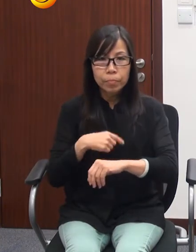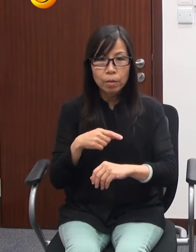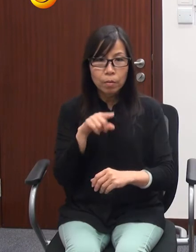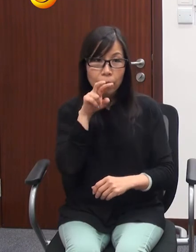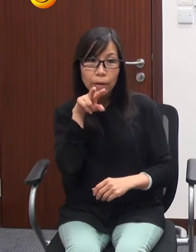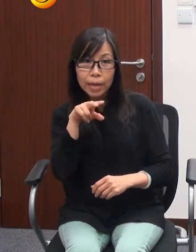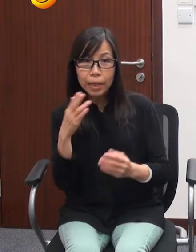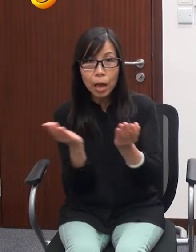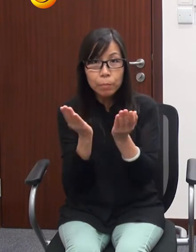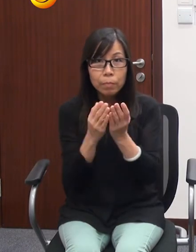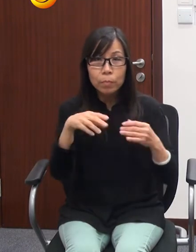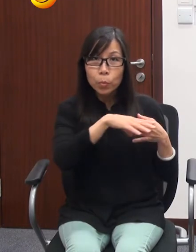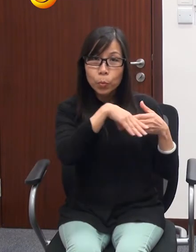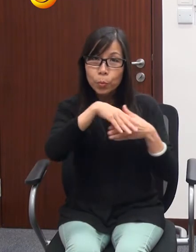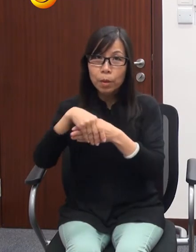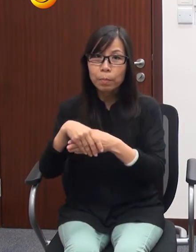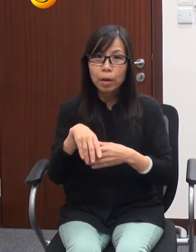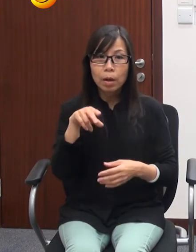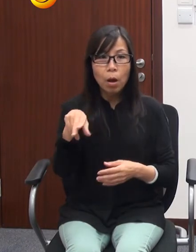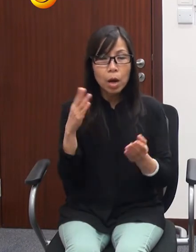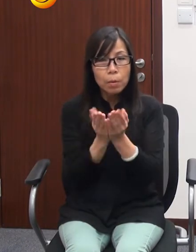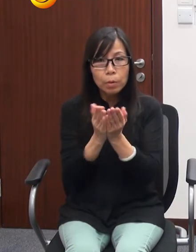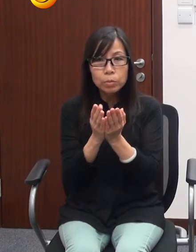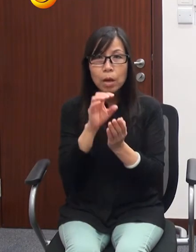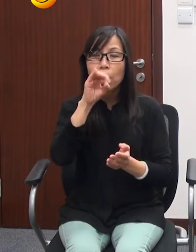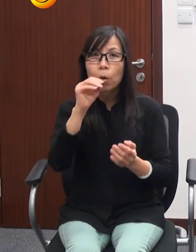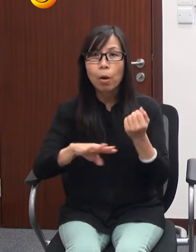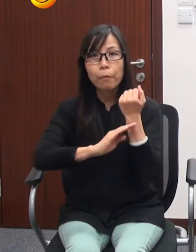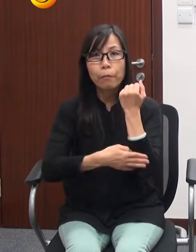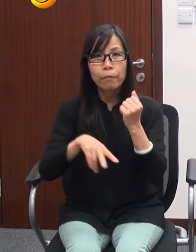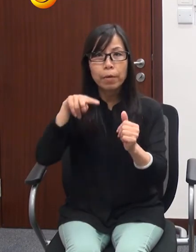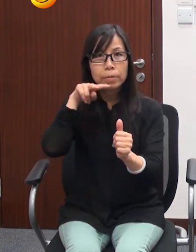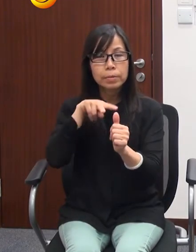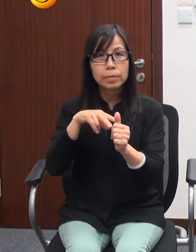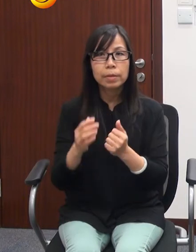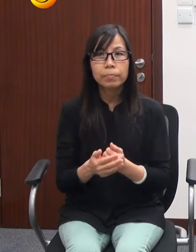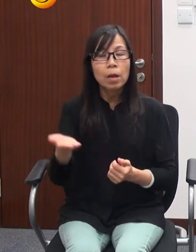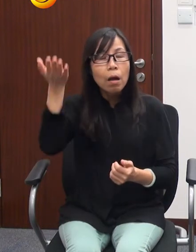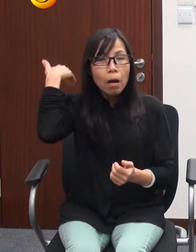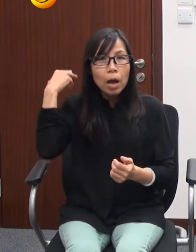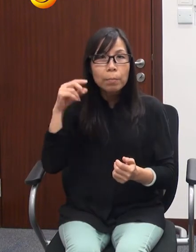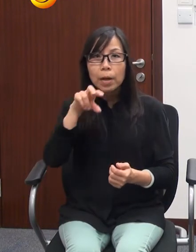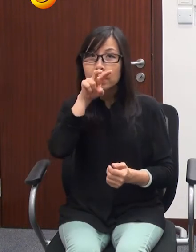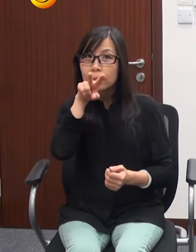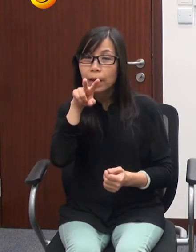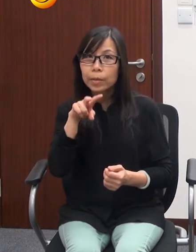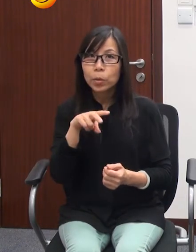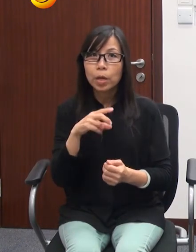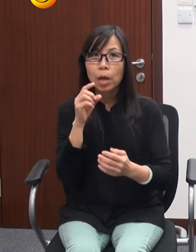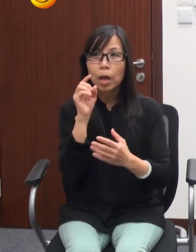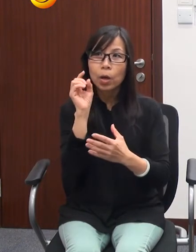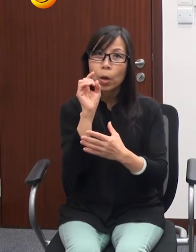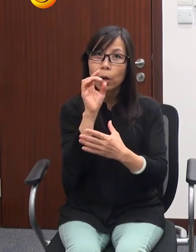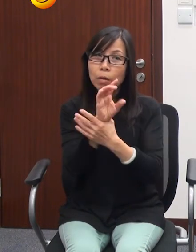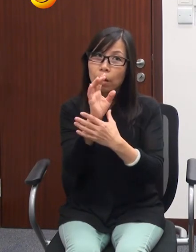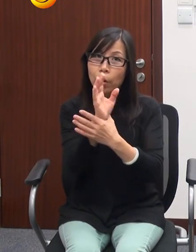咁 可唔可以？呢本書係講法治嘅啫。其實我最近日去睇咗一套戲咧，就係講女性